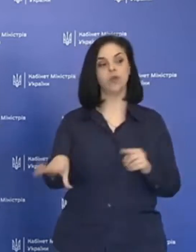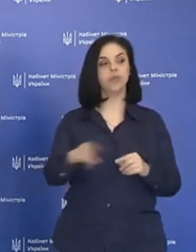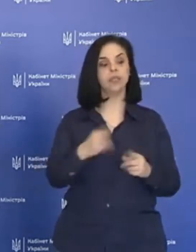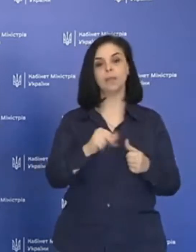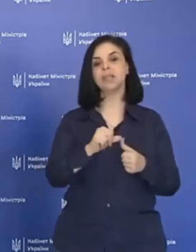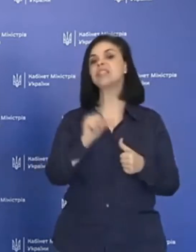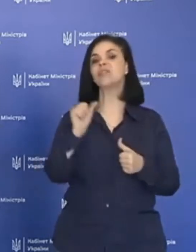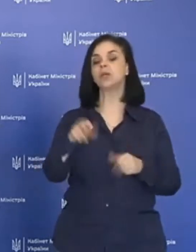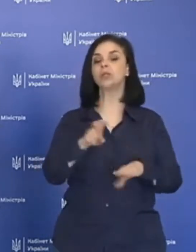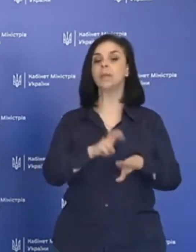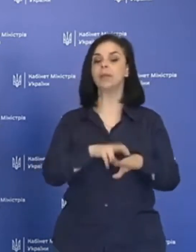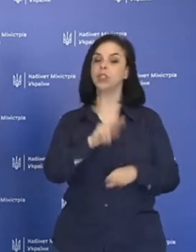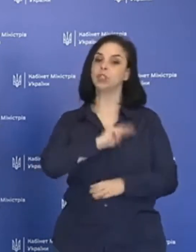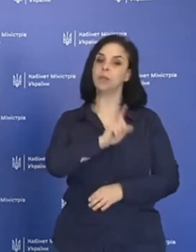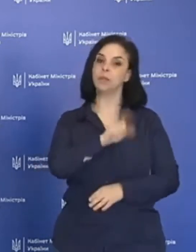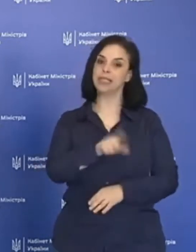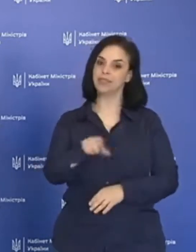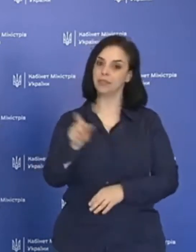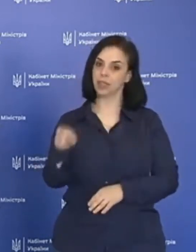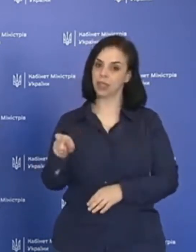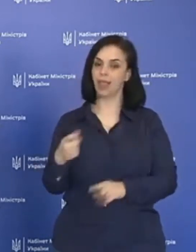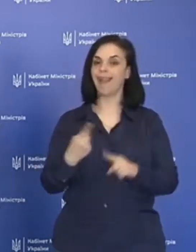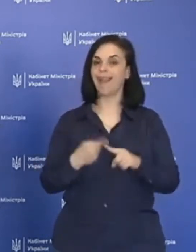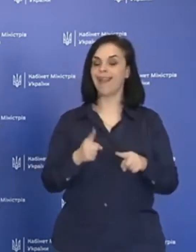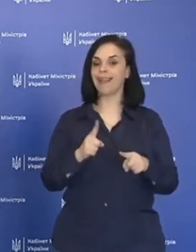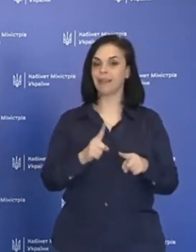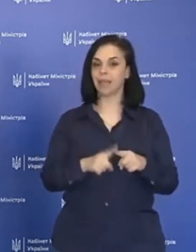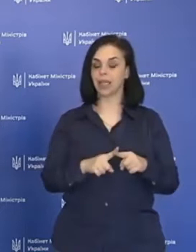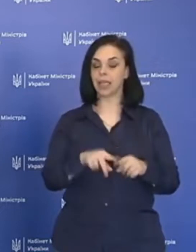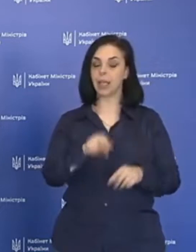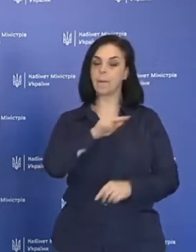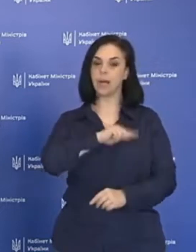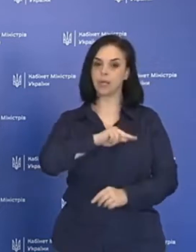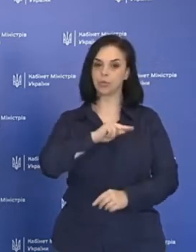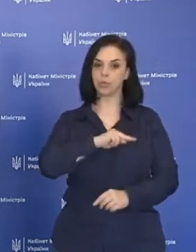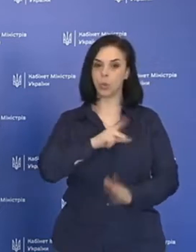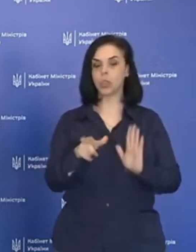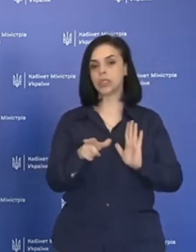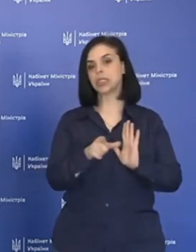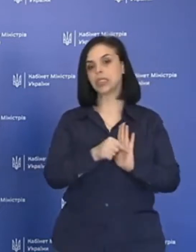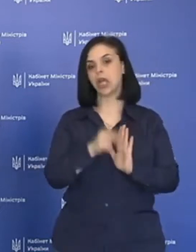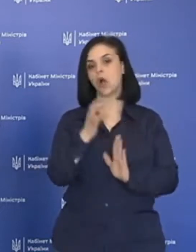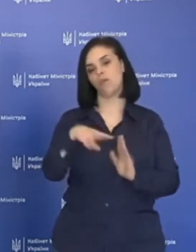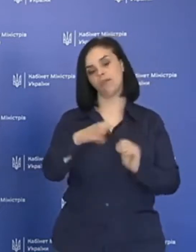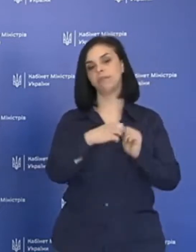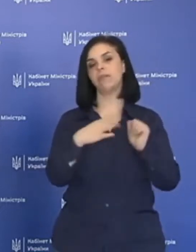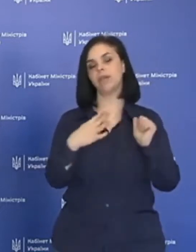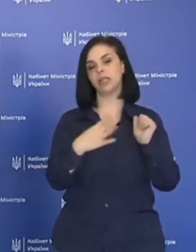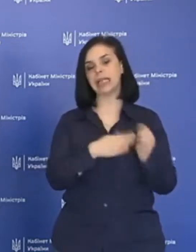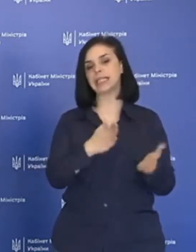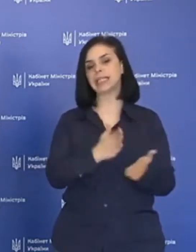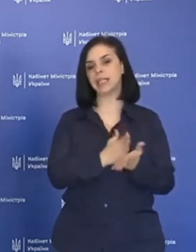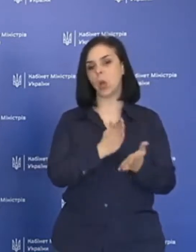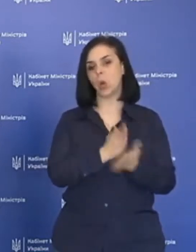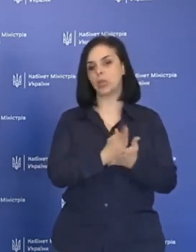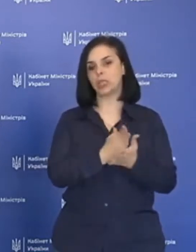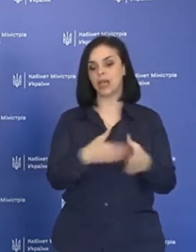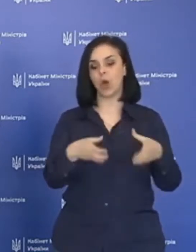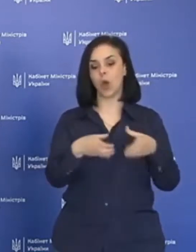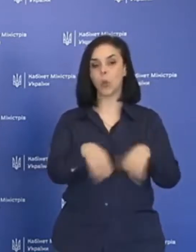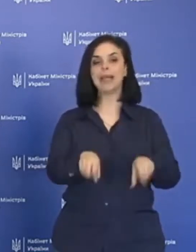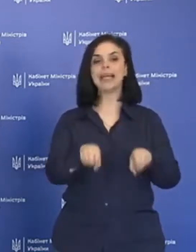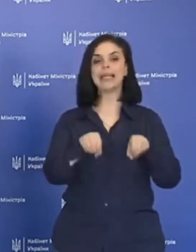без виключення медичні працівники, які працюють з COVID-19, знаходяться в